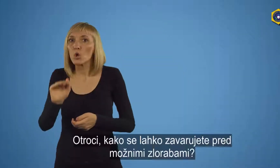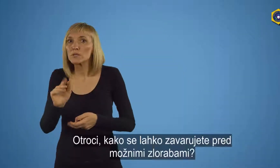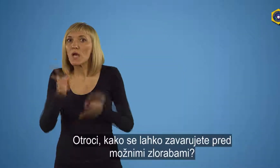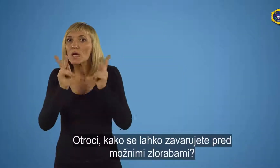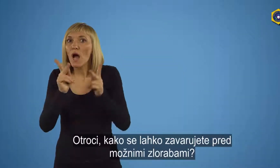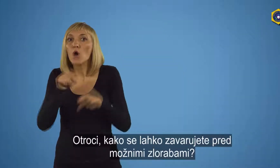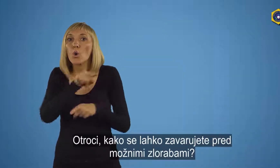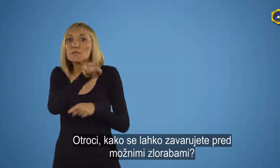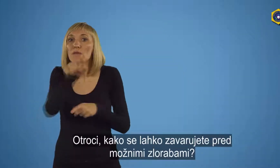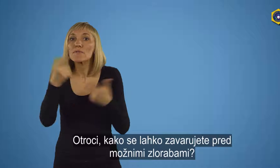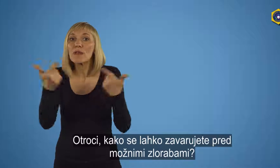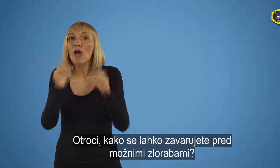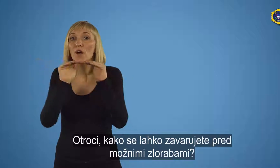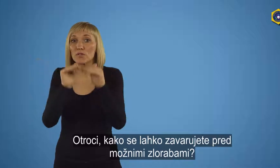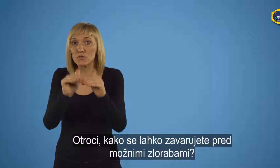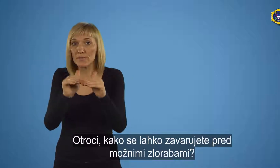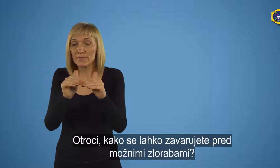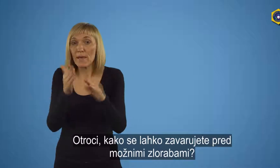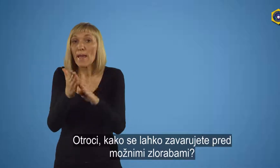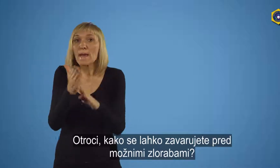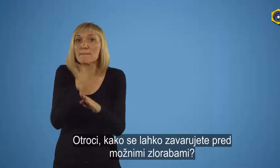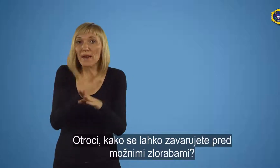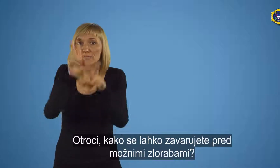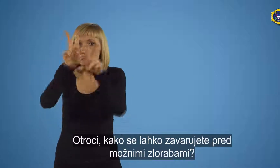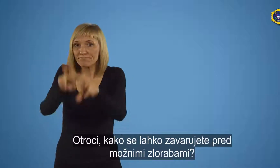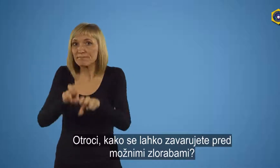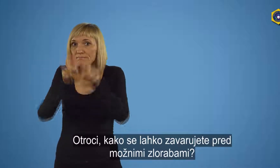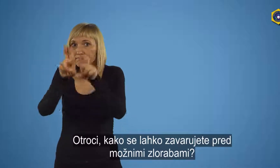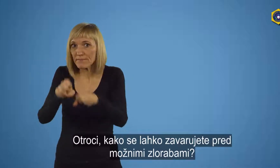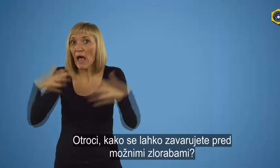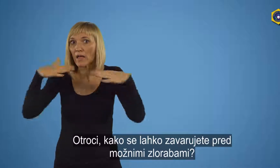Otroci, kako se lahko zavarujete pred možnimi zlorabami?